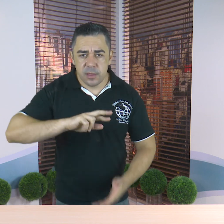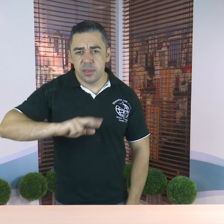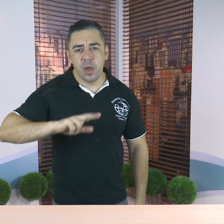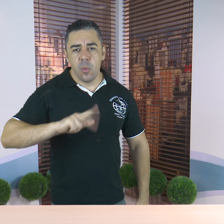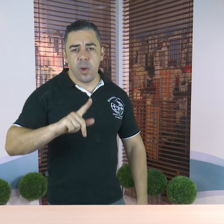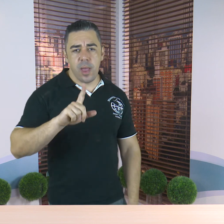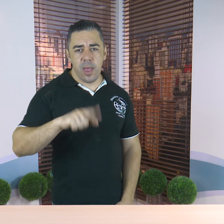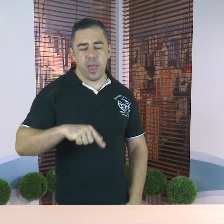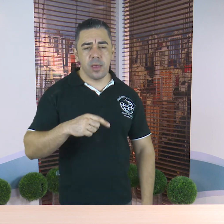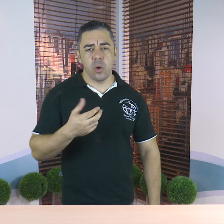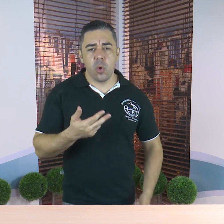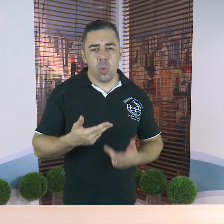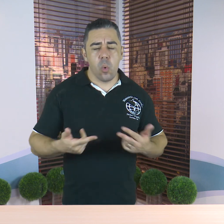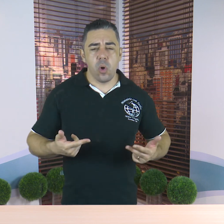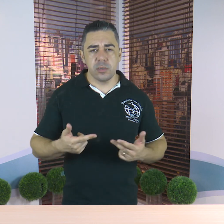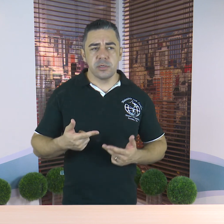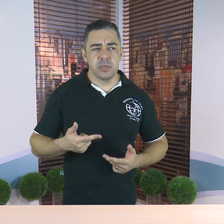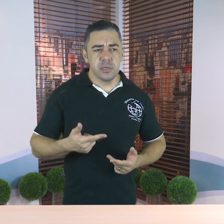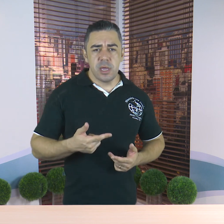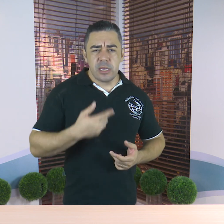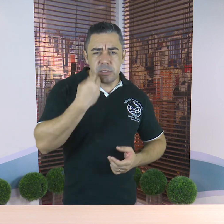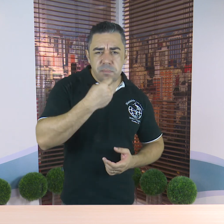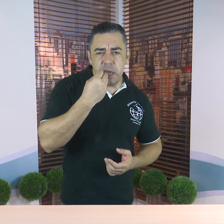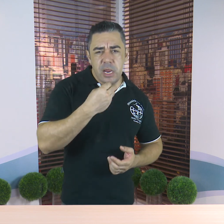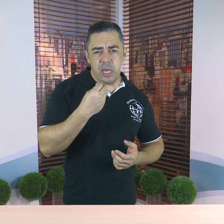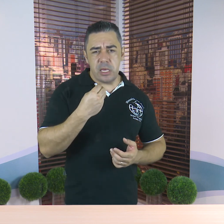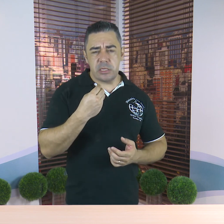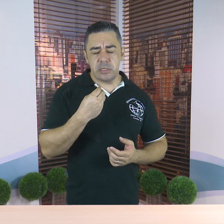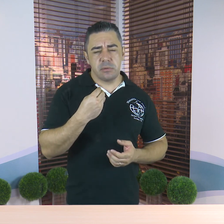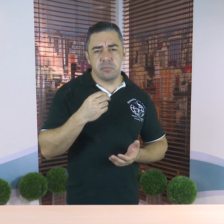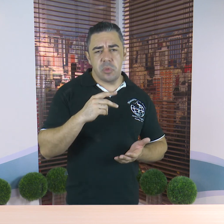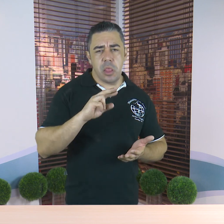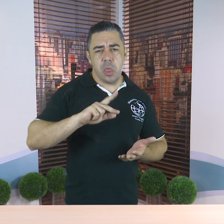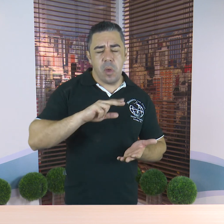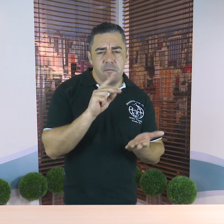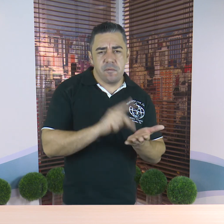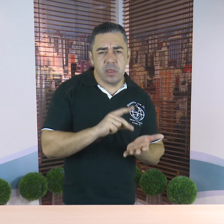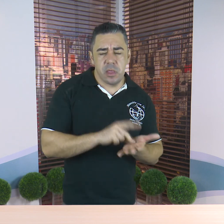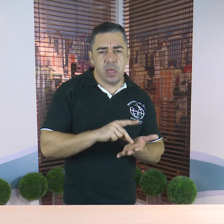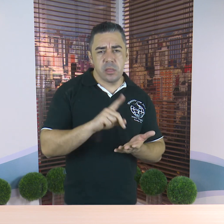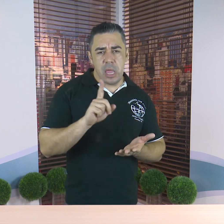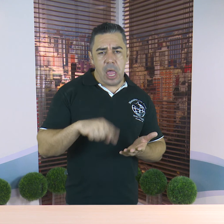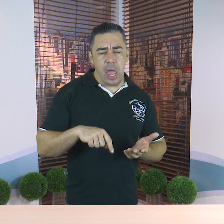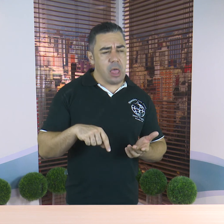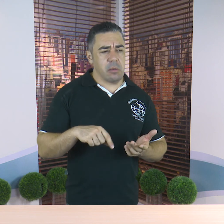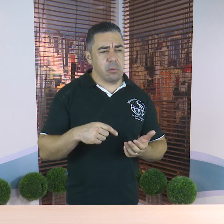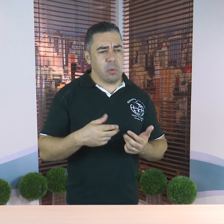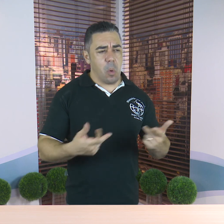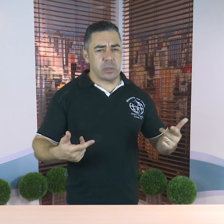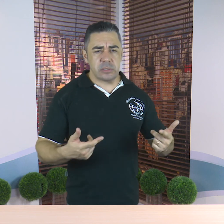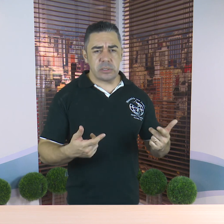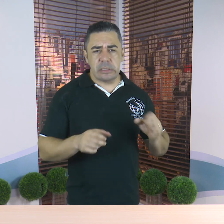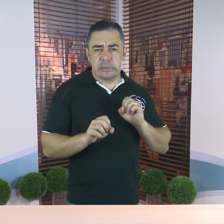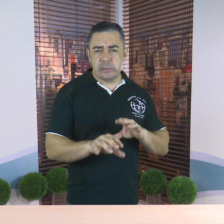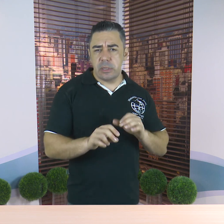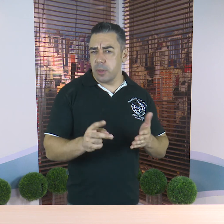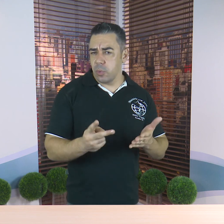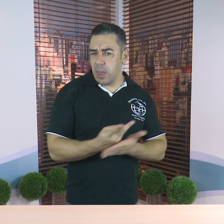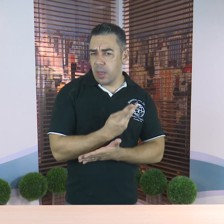a banalidades espirituais, nem comercializada nas feiras do sucesso. Ela é